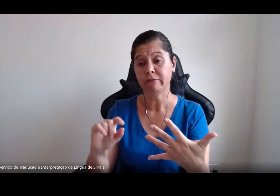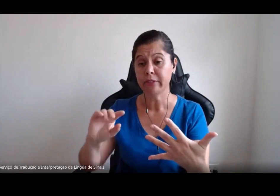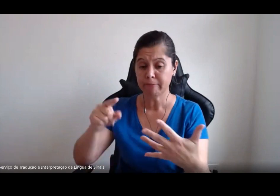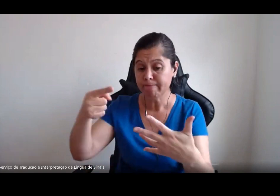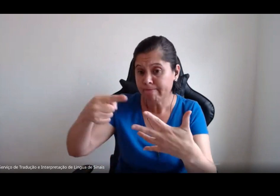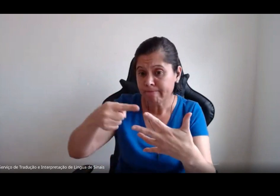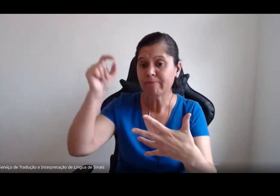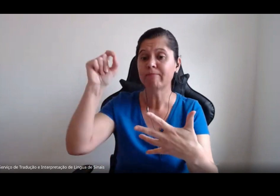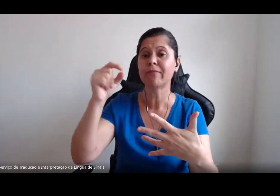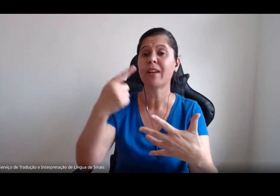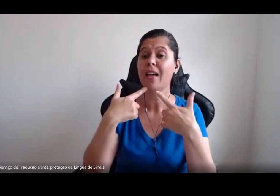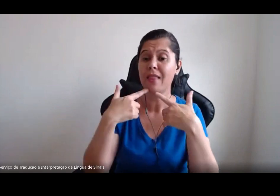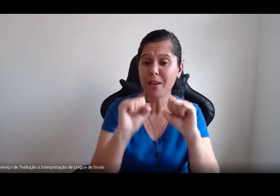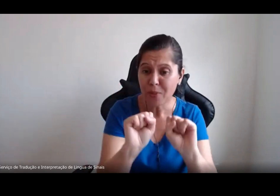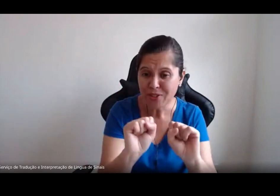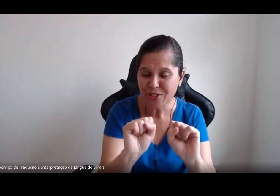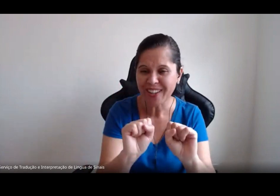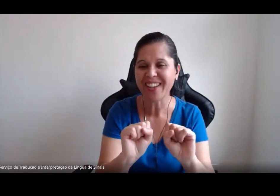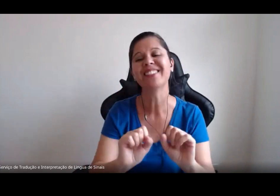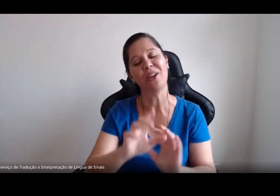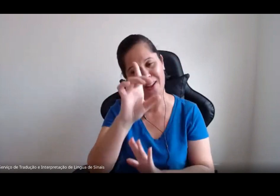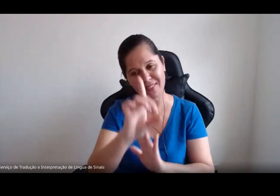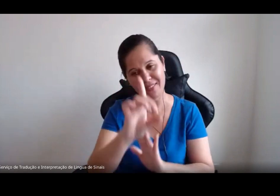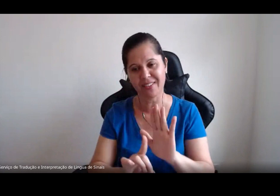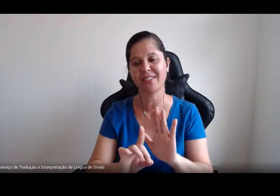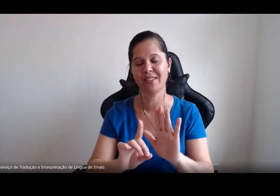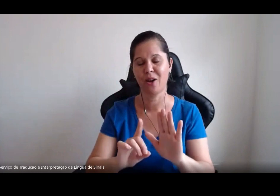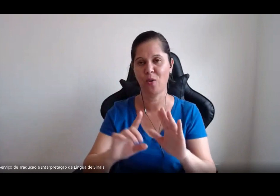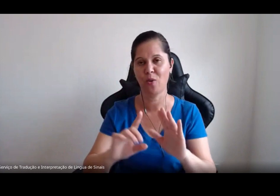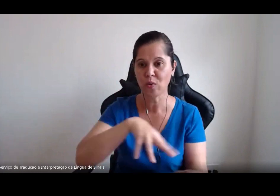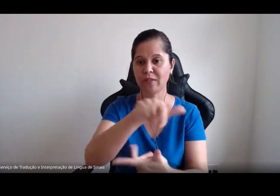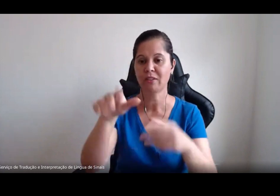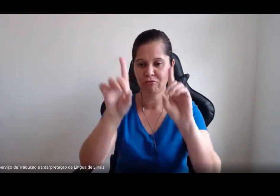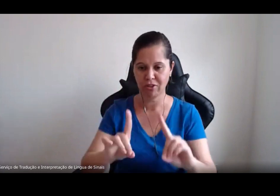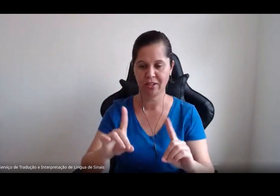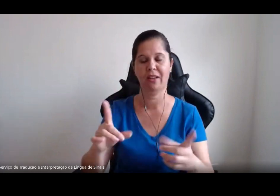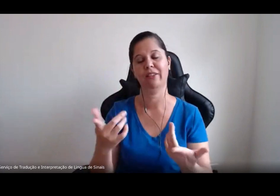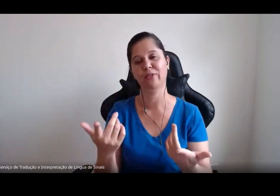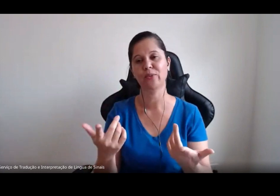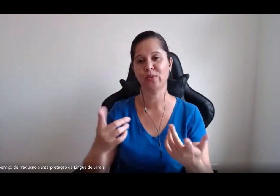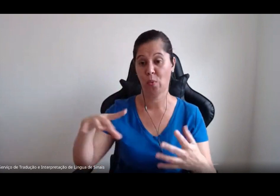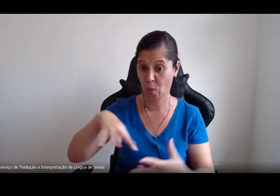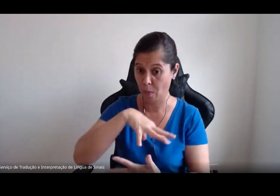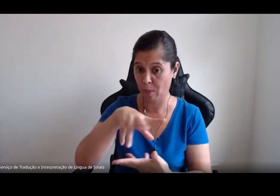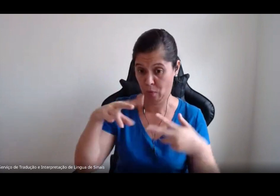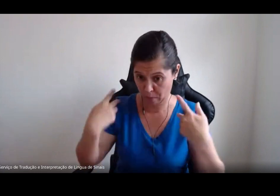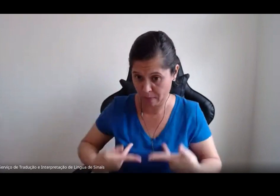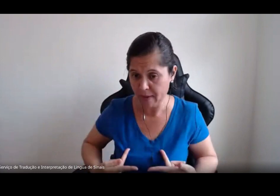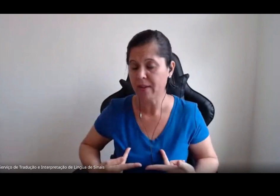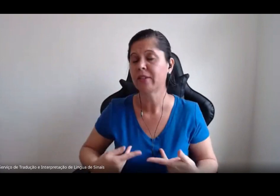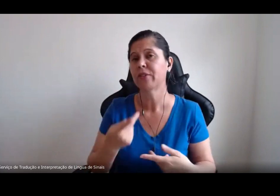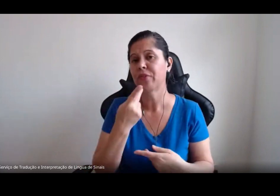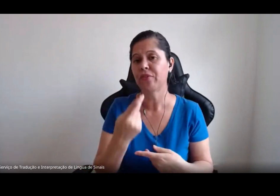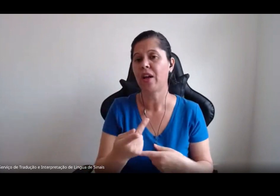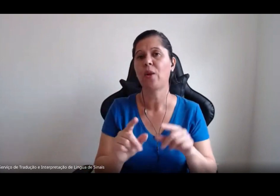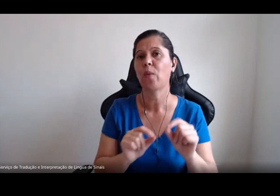haja alguma menção às questões linguísticas, mas a Declaração Universal dos Direitos Linguísticos é bastante ampla, e a partir dela